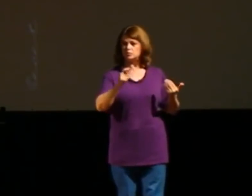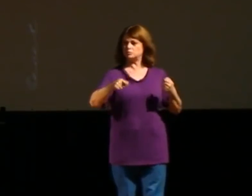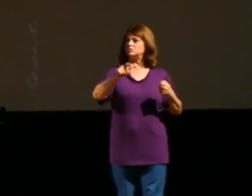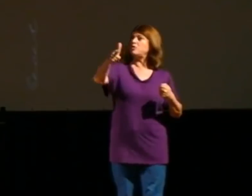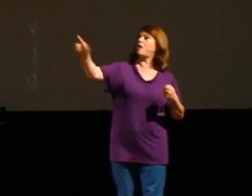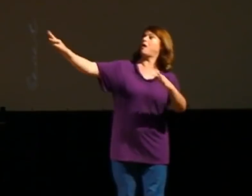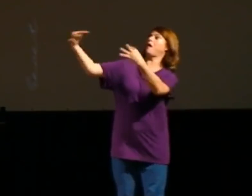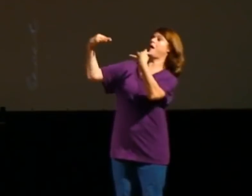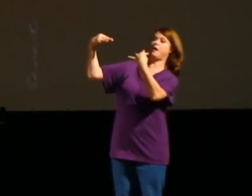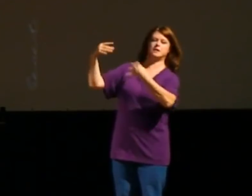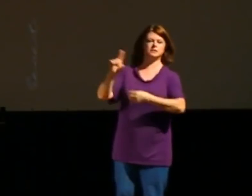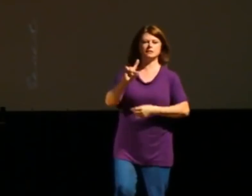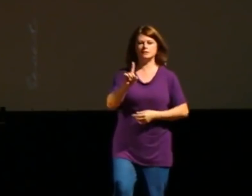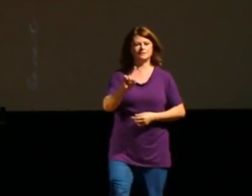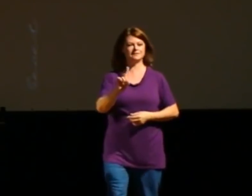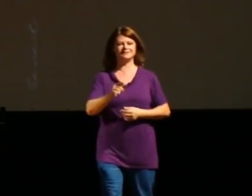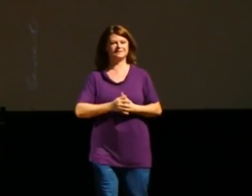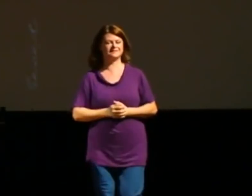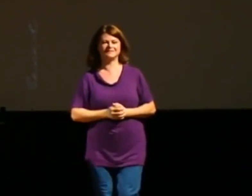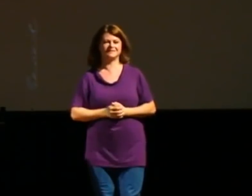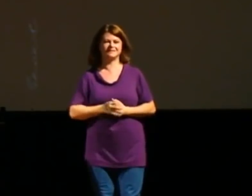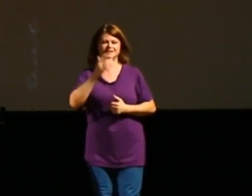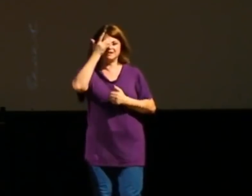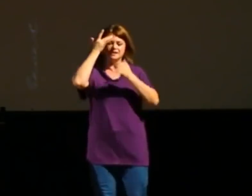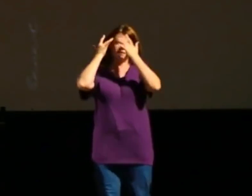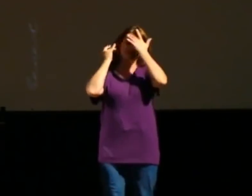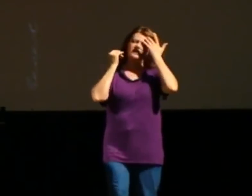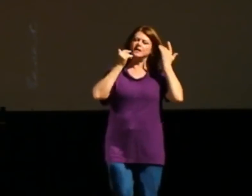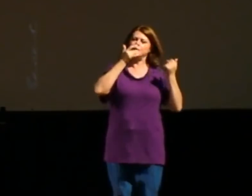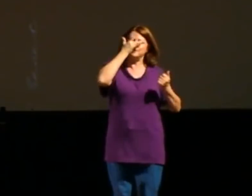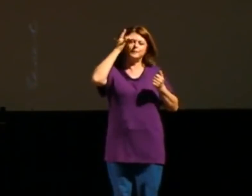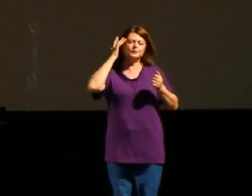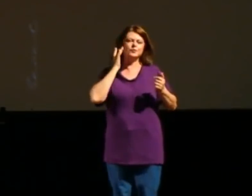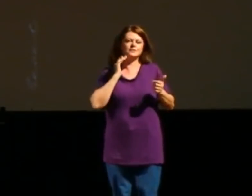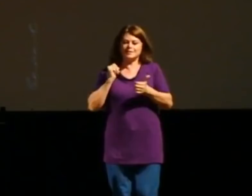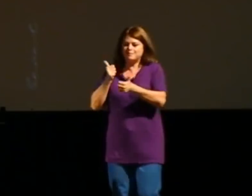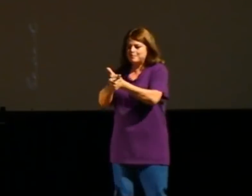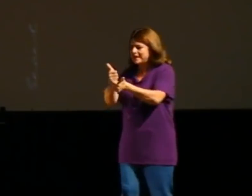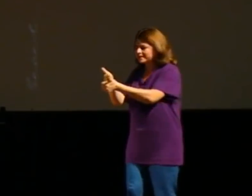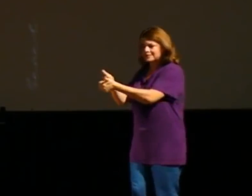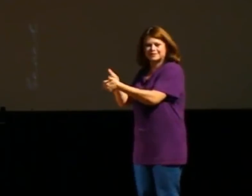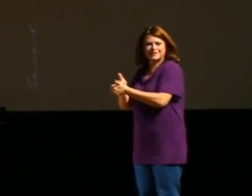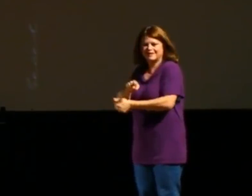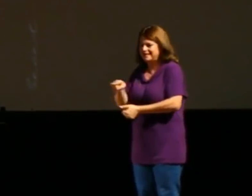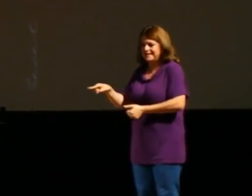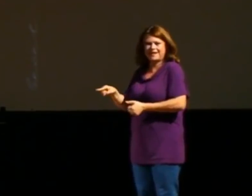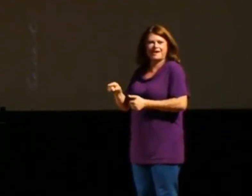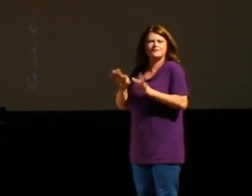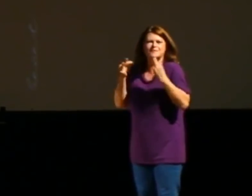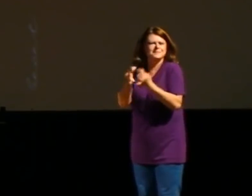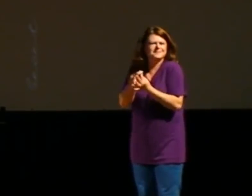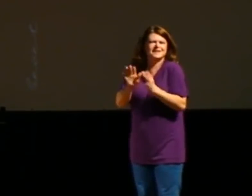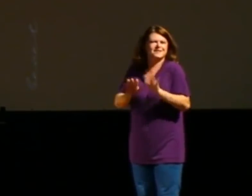seu cônjuge, o seu filho não sabe. Gente que está bem pertinho de você, que conhece as suas mazelas, que conhece as suas irritações,